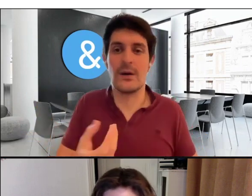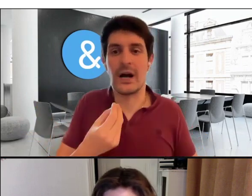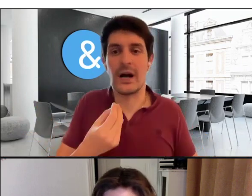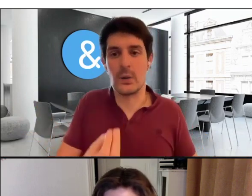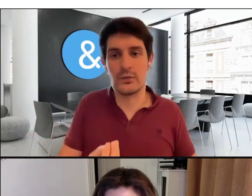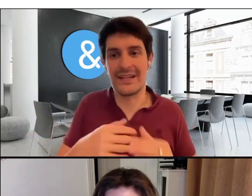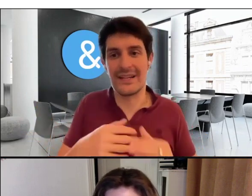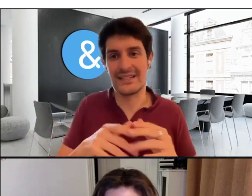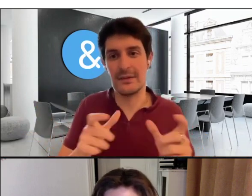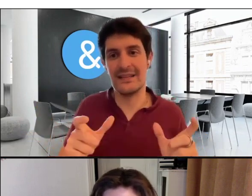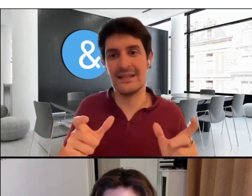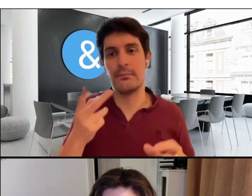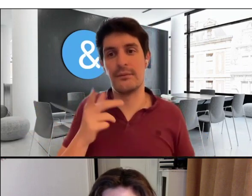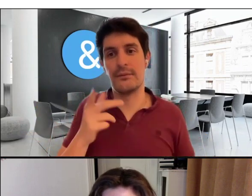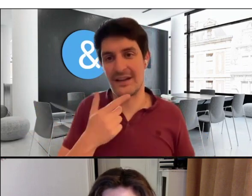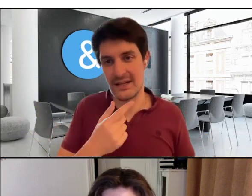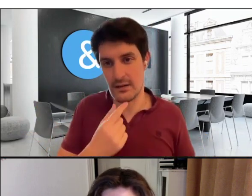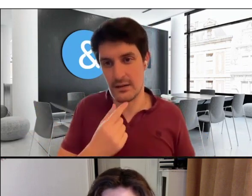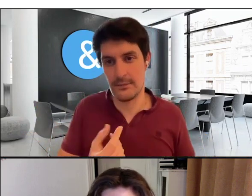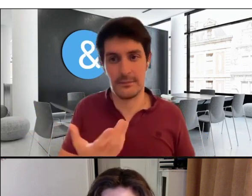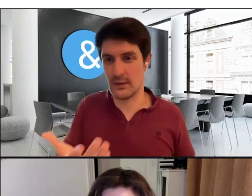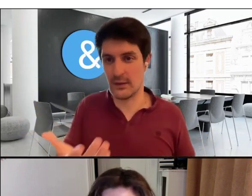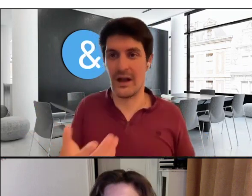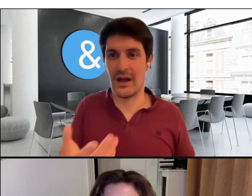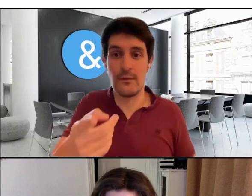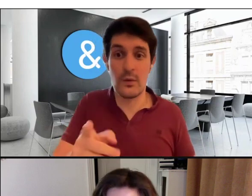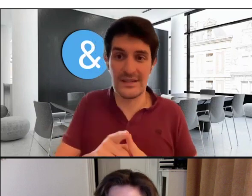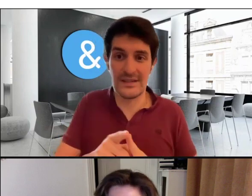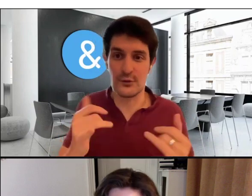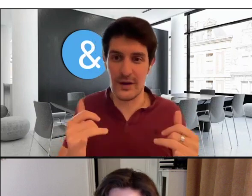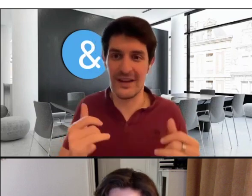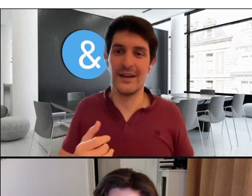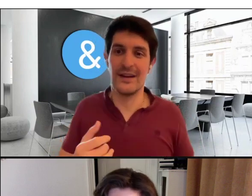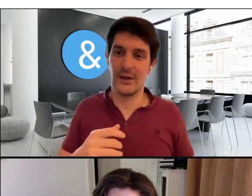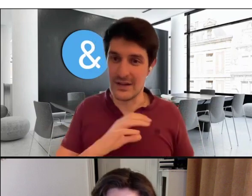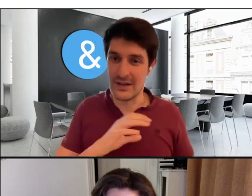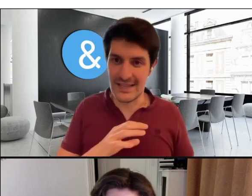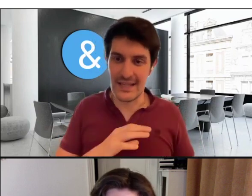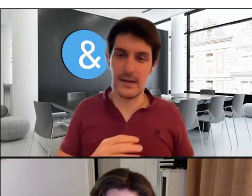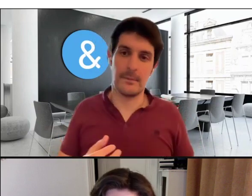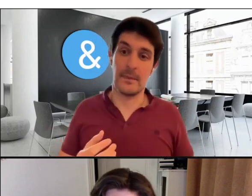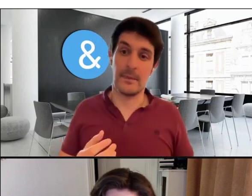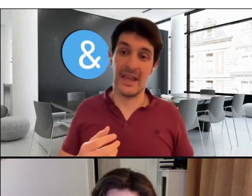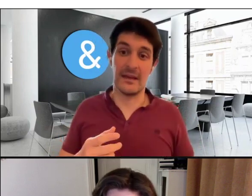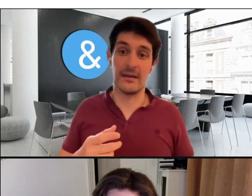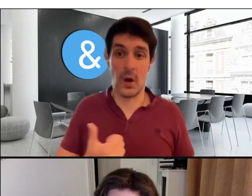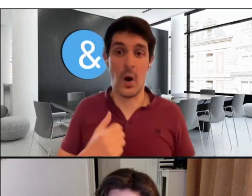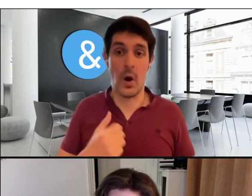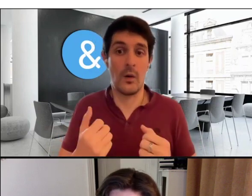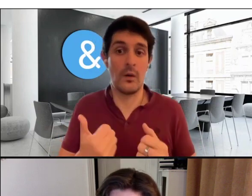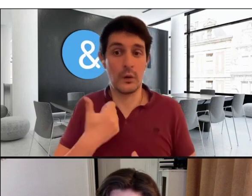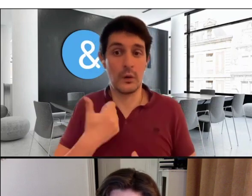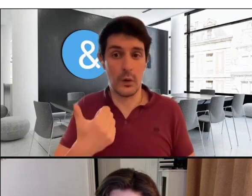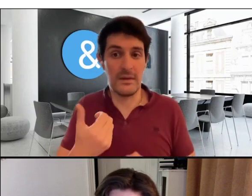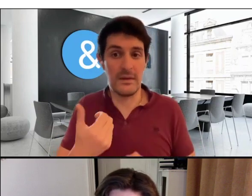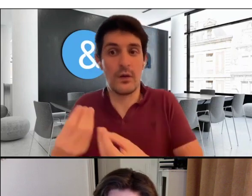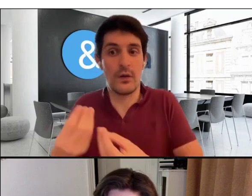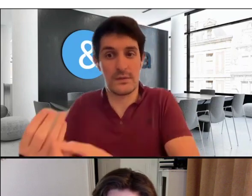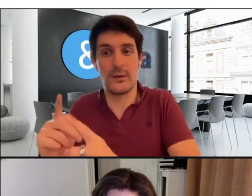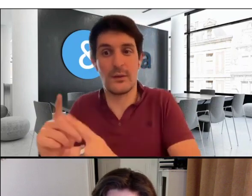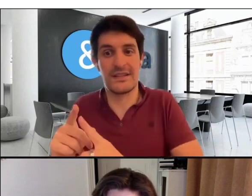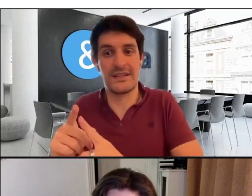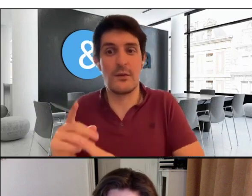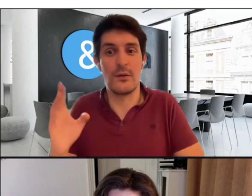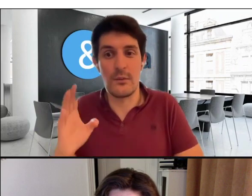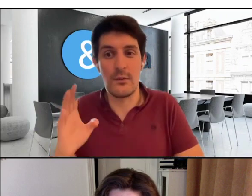rendu l'accessibilité plus facile. Donc, à vous aussi de jouer, de l'essayer et en autonomie de transmettre aussi